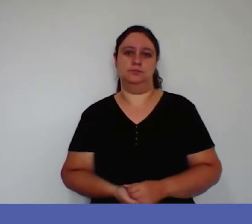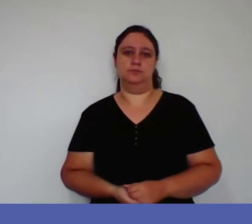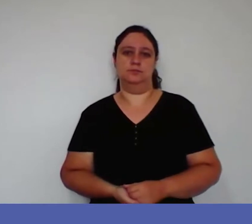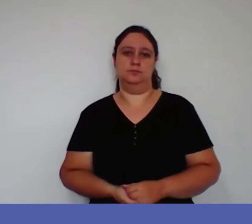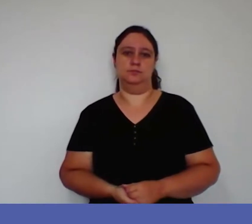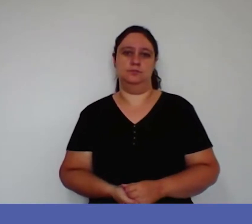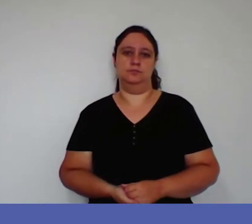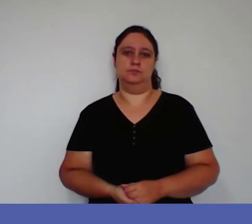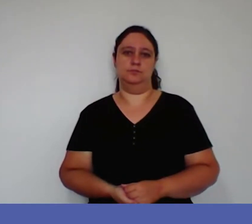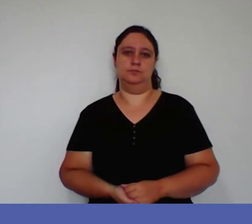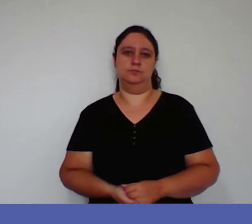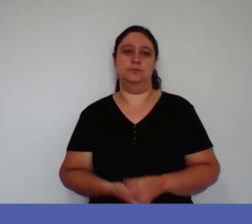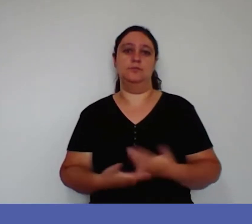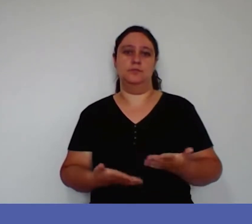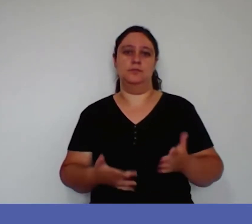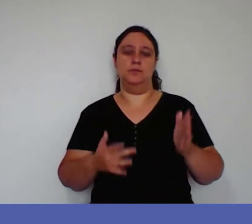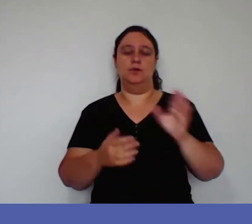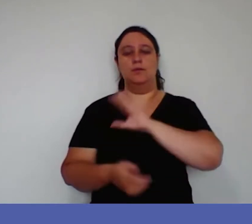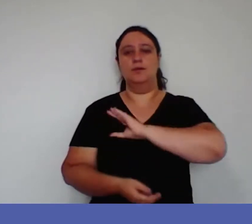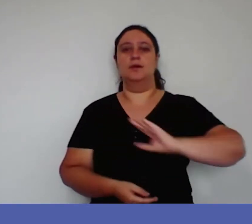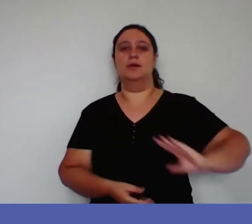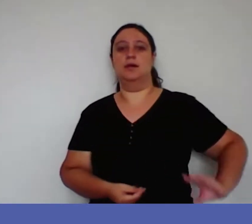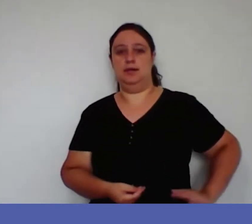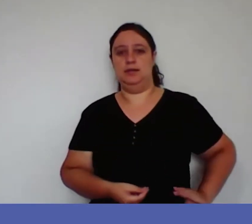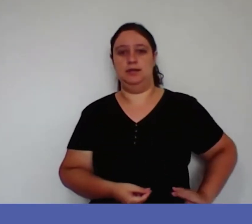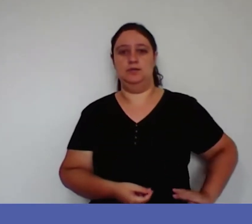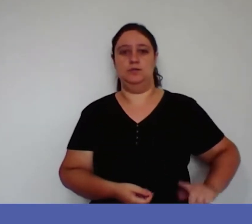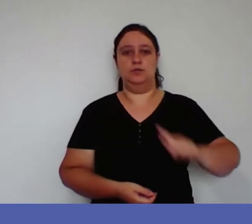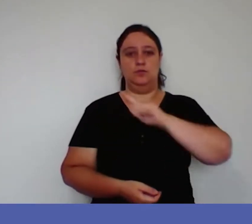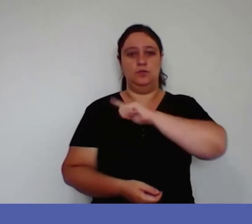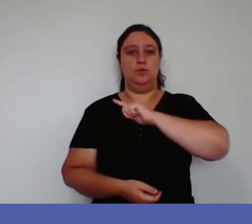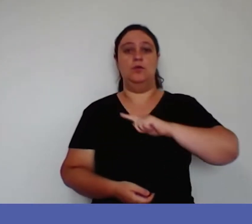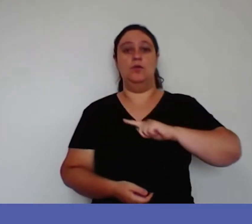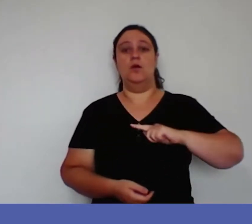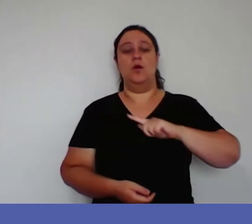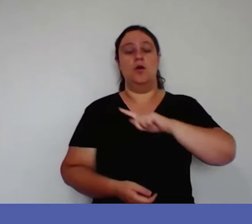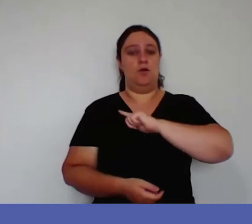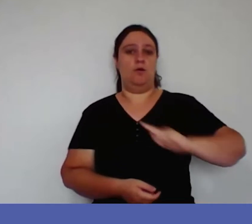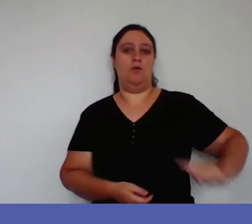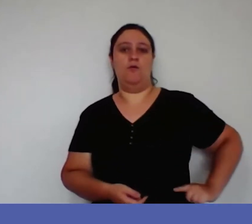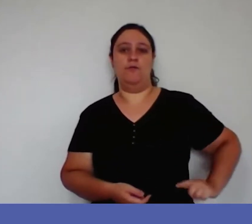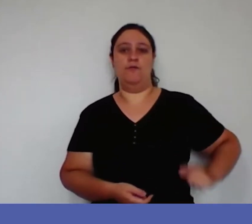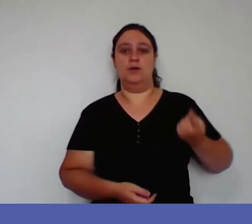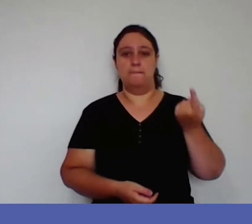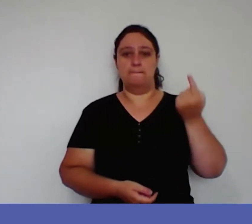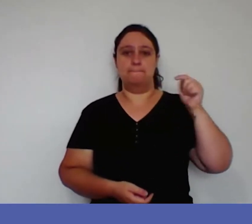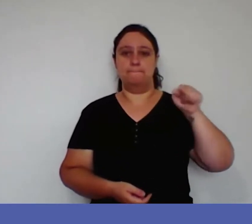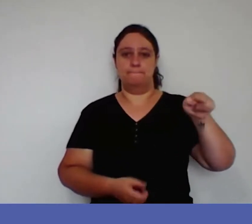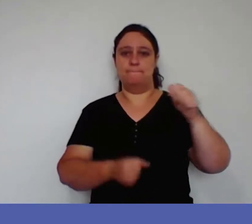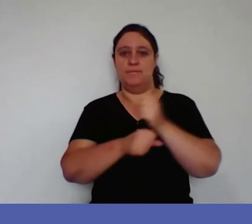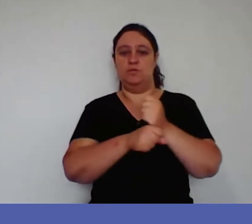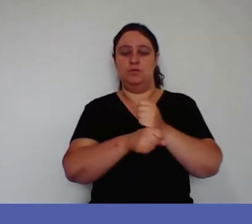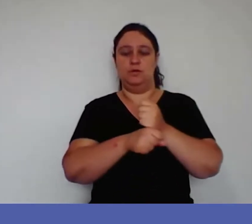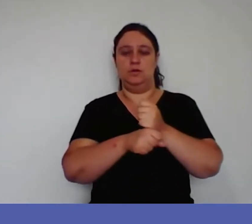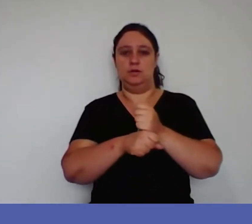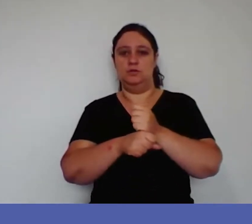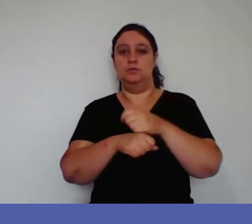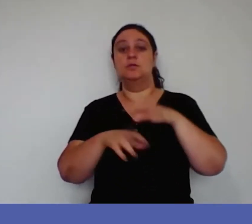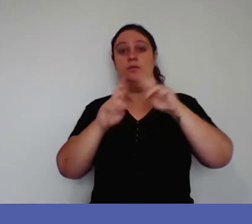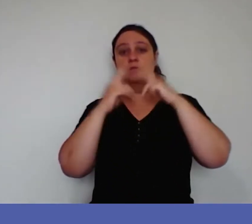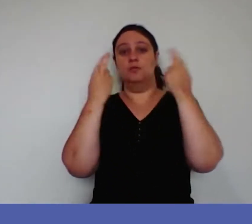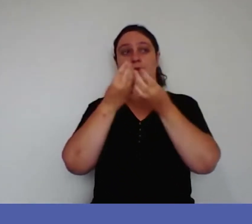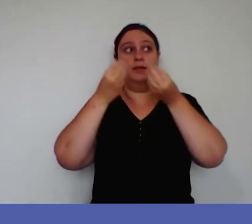Jesus Cristo governará por 1000 anos e depois entregará esse reino para Deus o Pai, que governará para